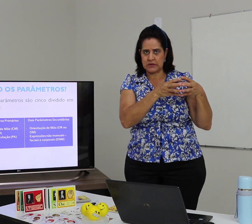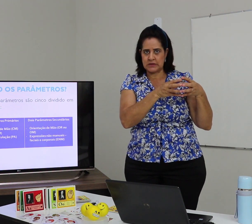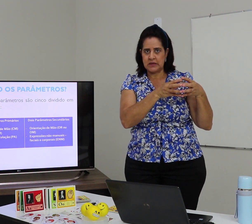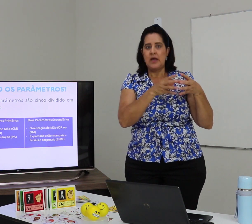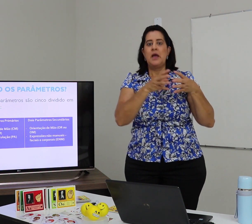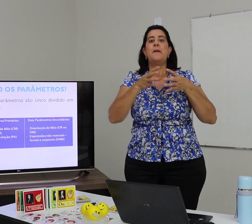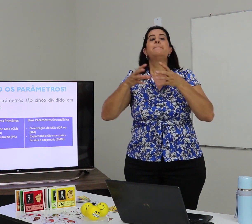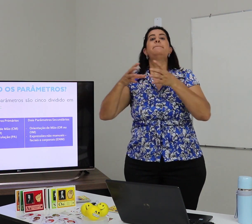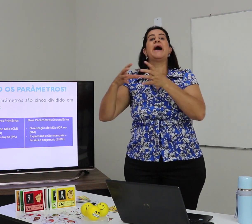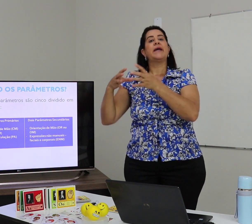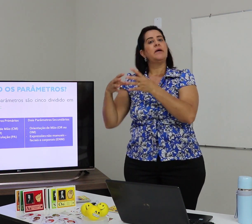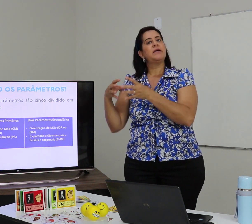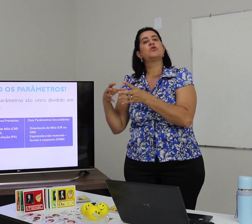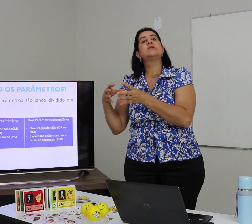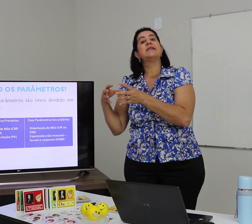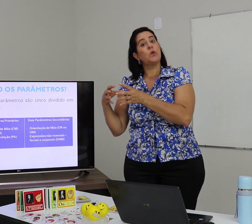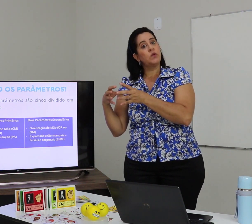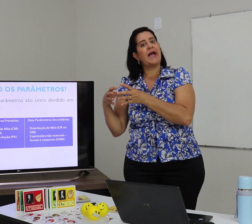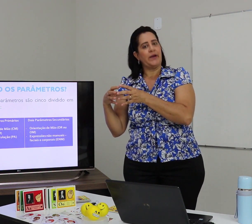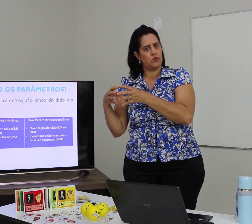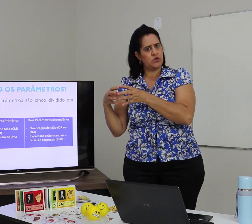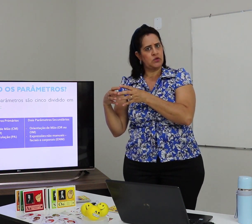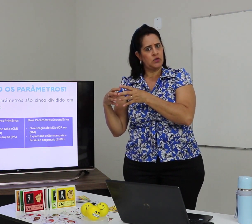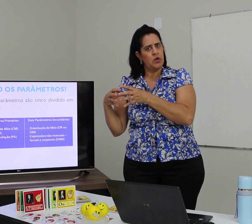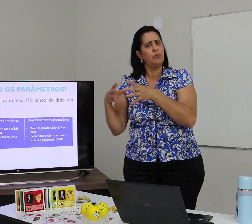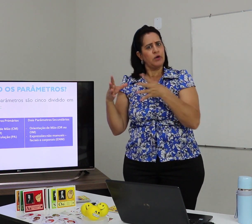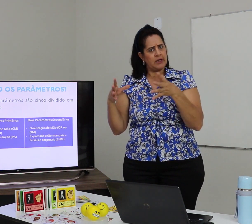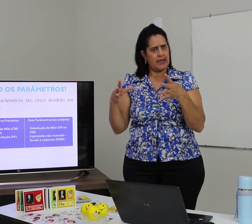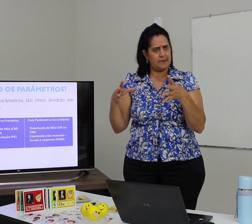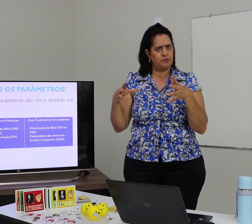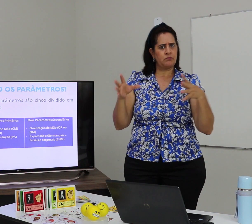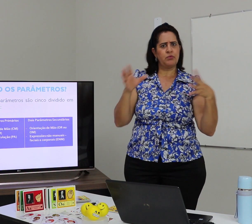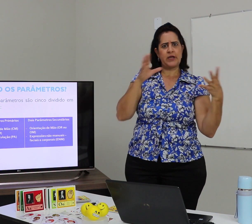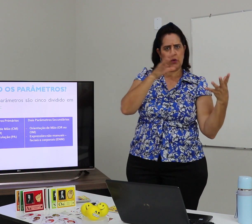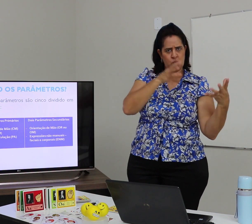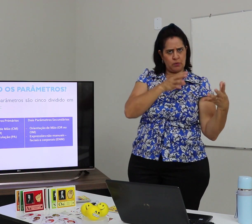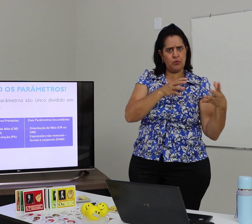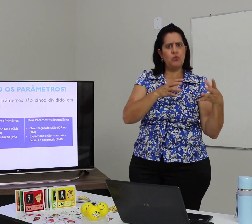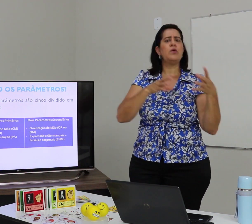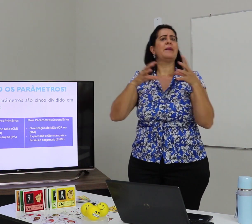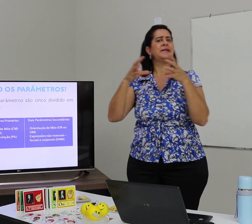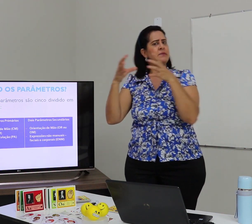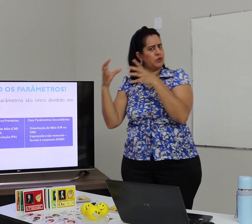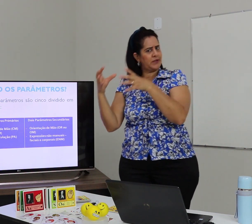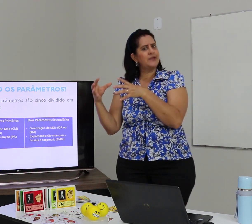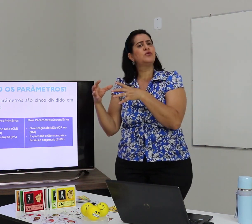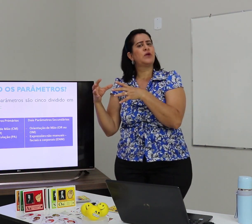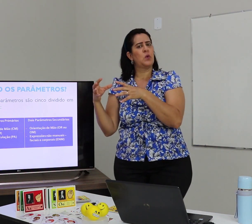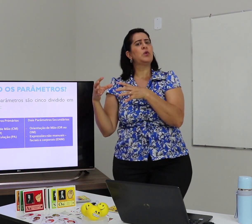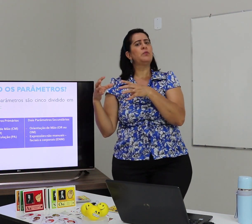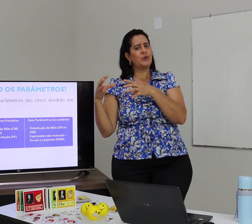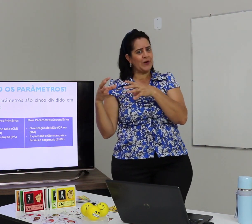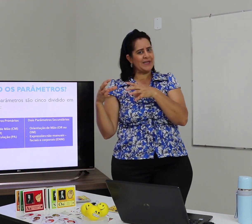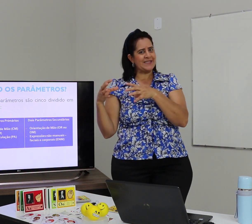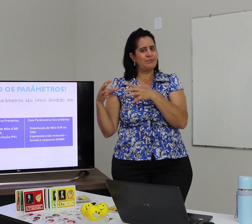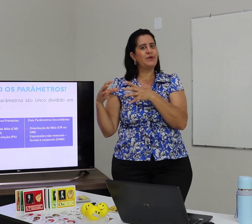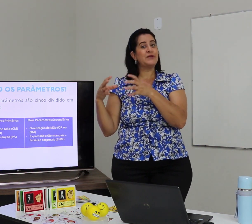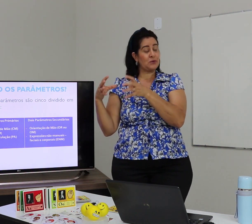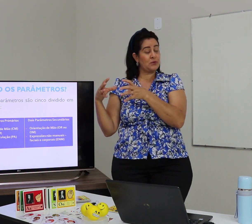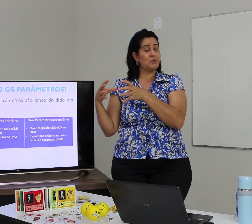primários, parâmetros secundários. Por quê? Porque o grupo 1 é mais importante do que o grupo 2? Por isso que o grupo